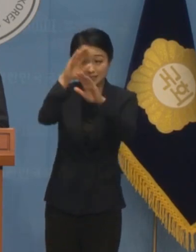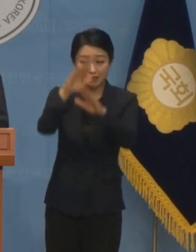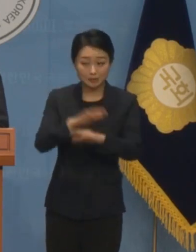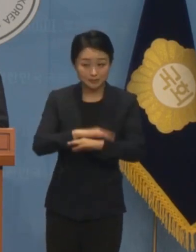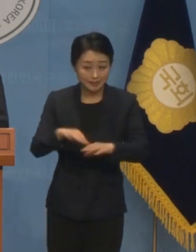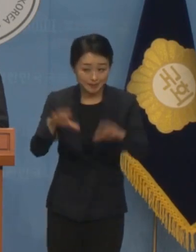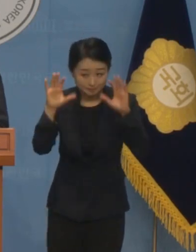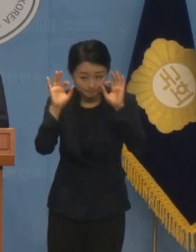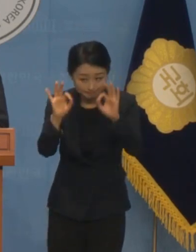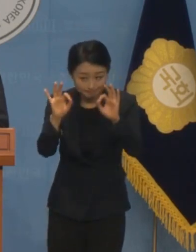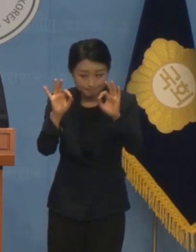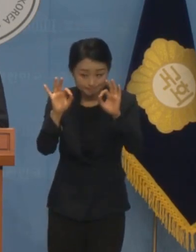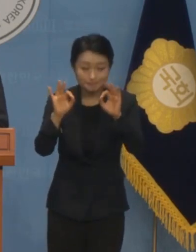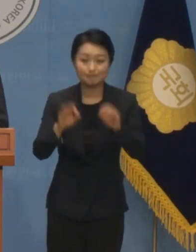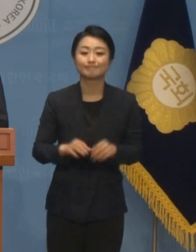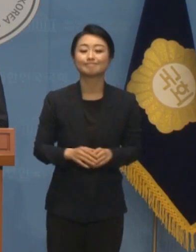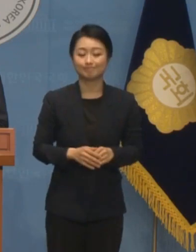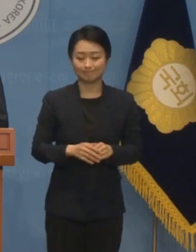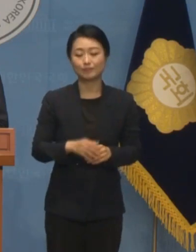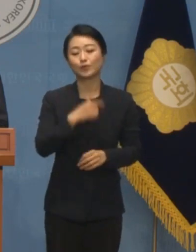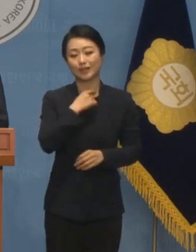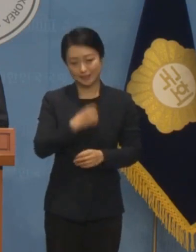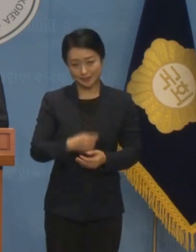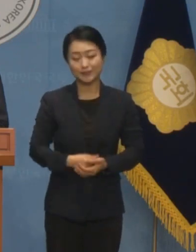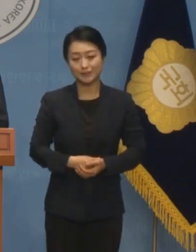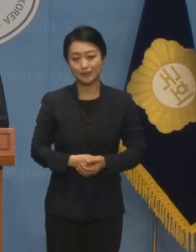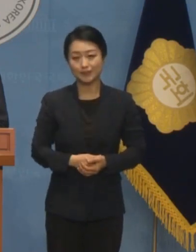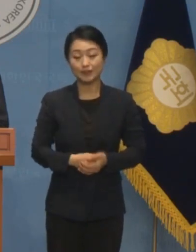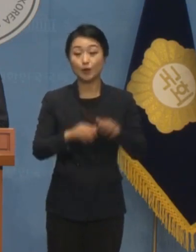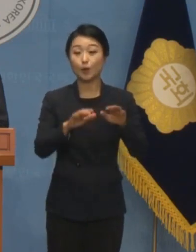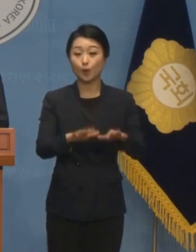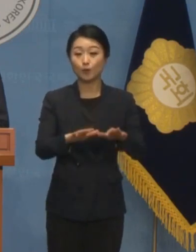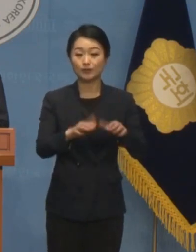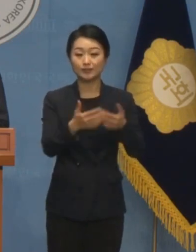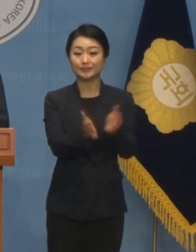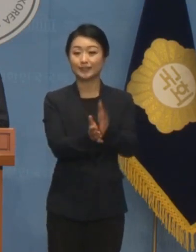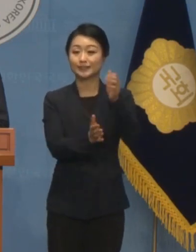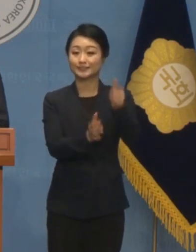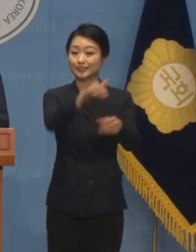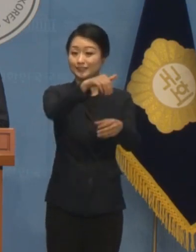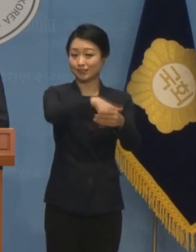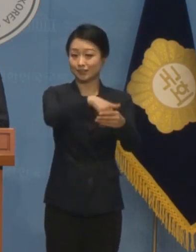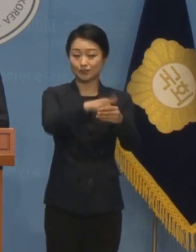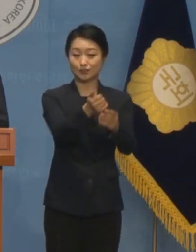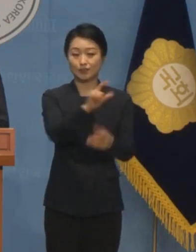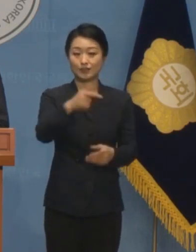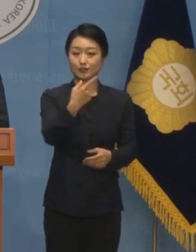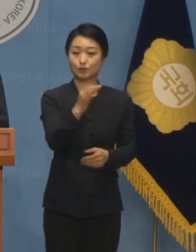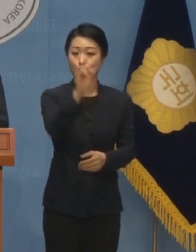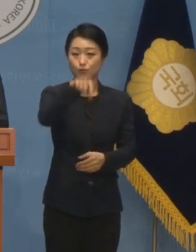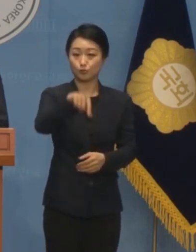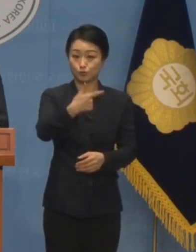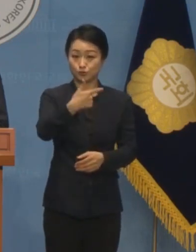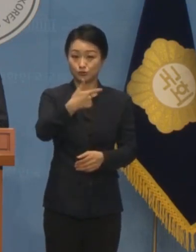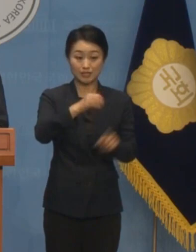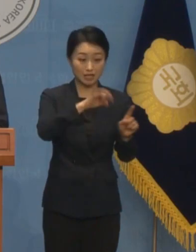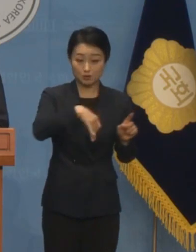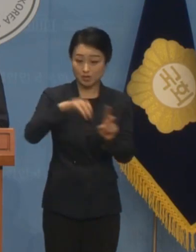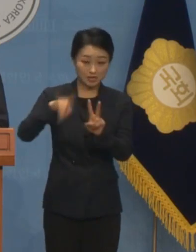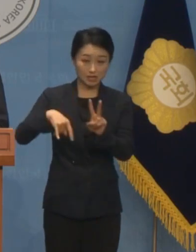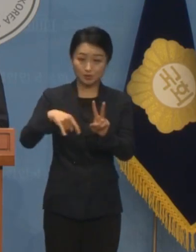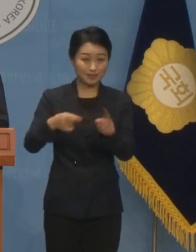바랍니다. 오늘 오후 있었던 국민의힘 전당대회에서 한동훈 후보가 결선 투표